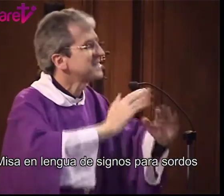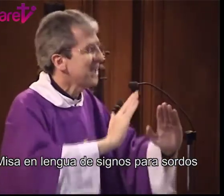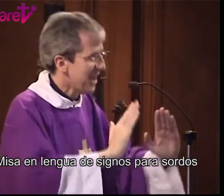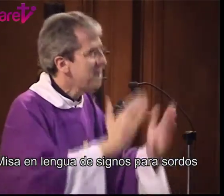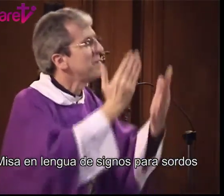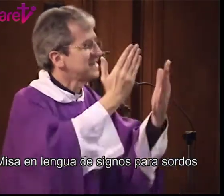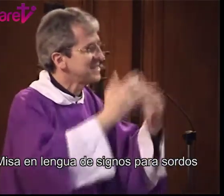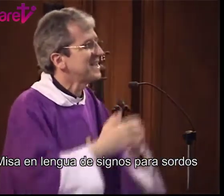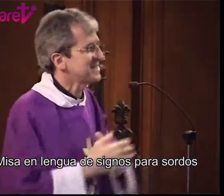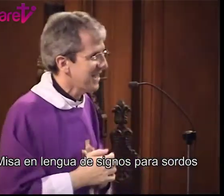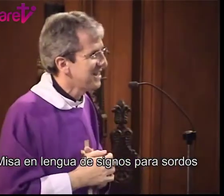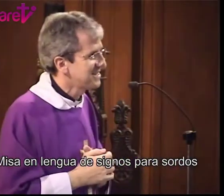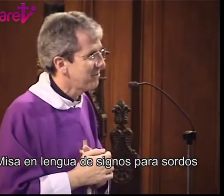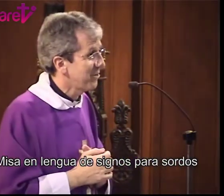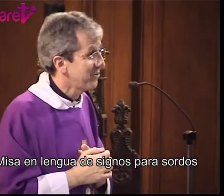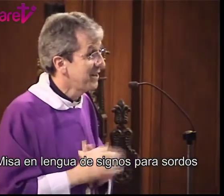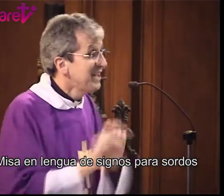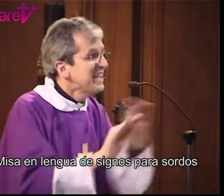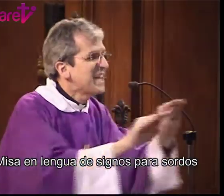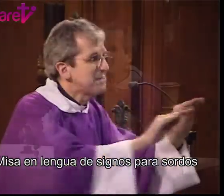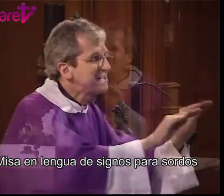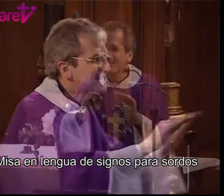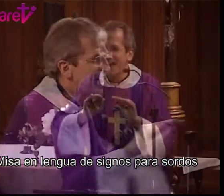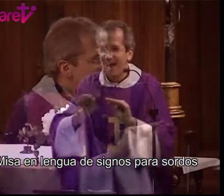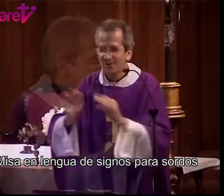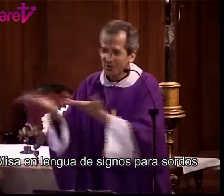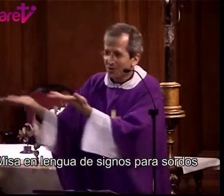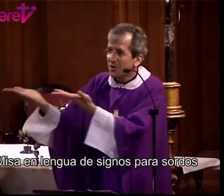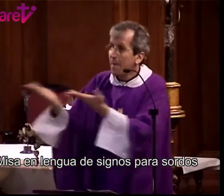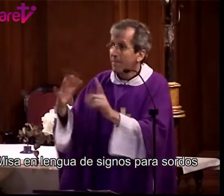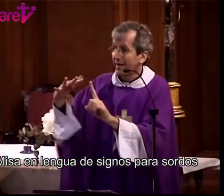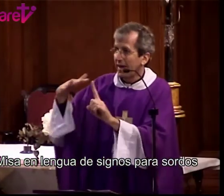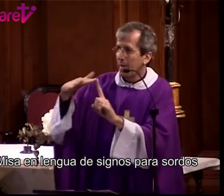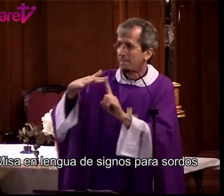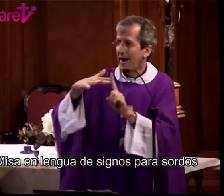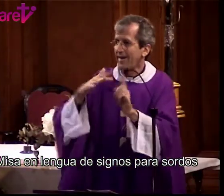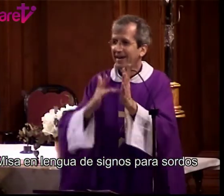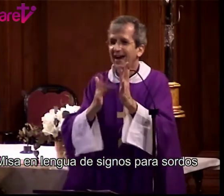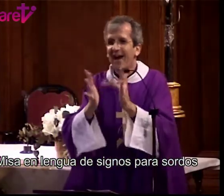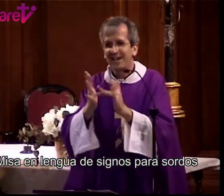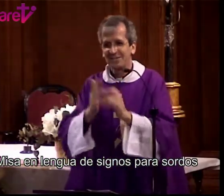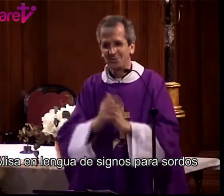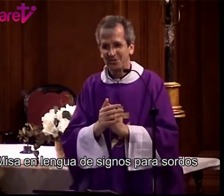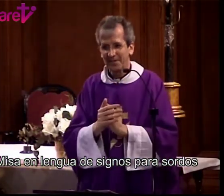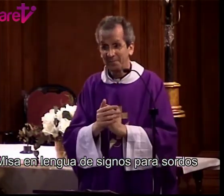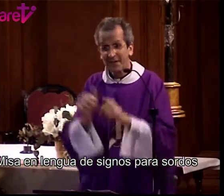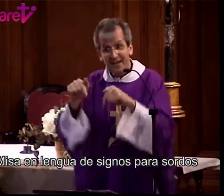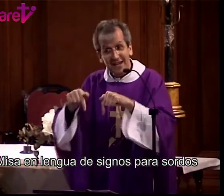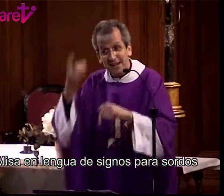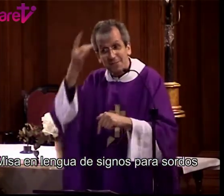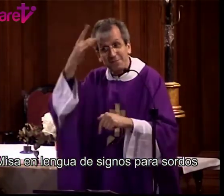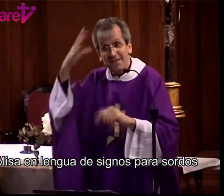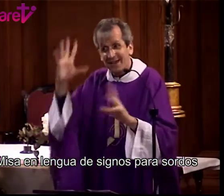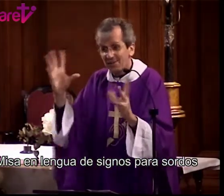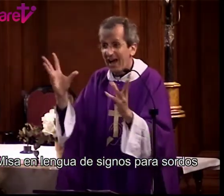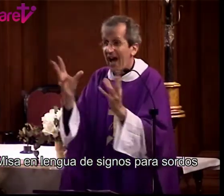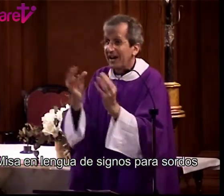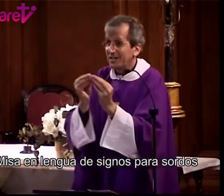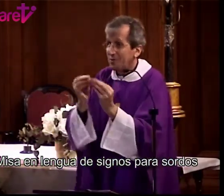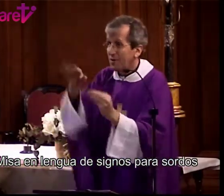el Mesías, el Salvador. Y avisa a los otros para que vayan a Jesús. Esa misma idea nos la ha resumido el